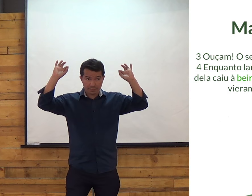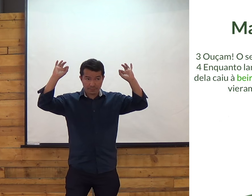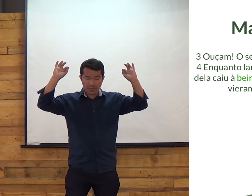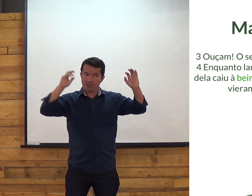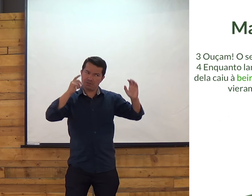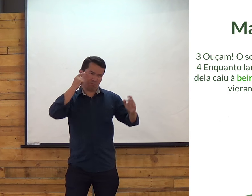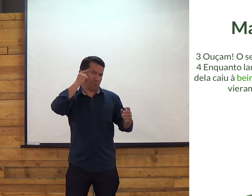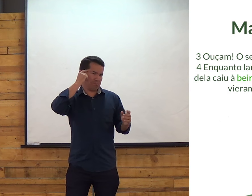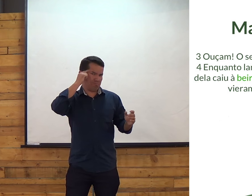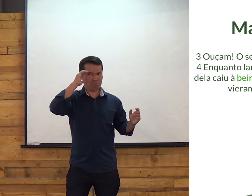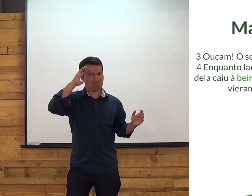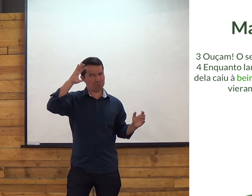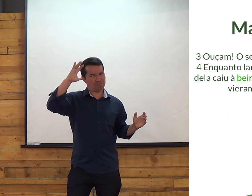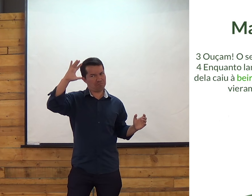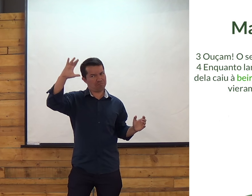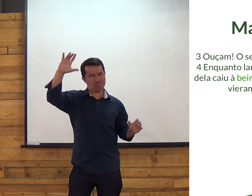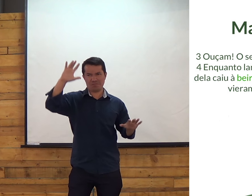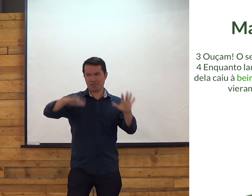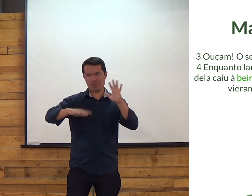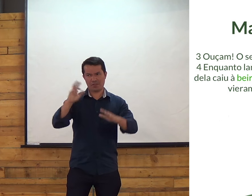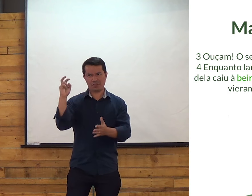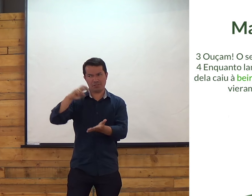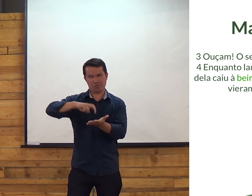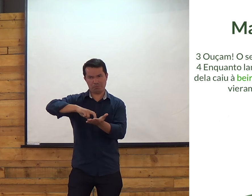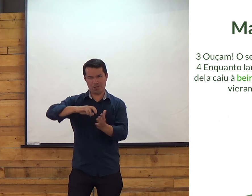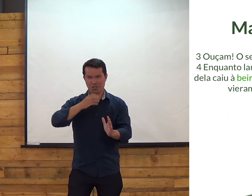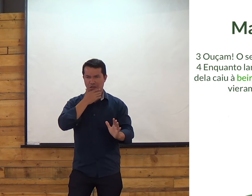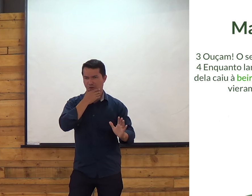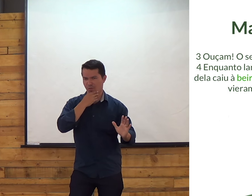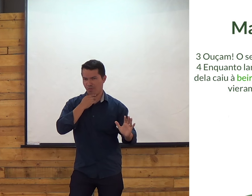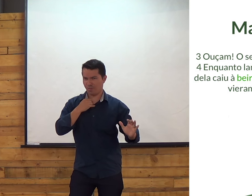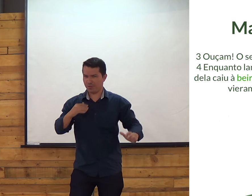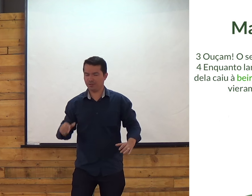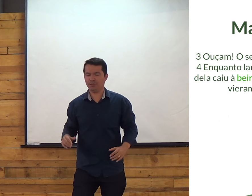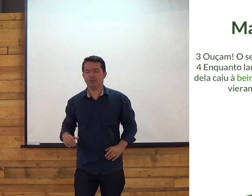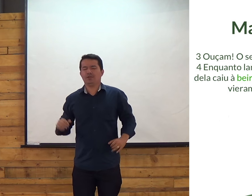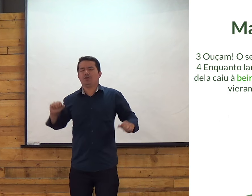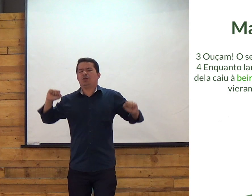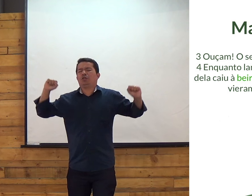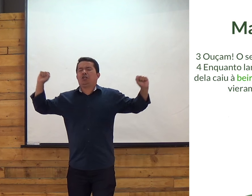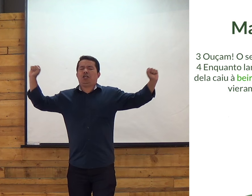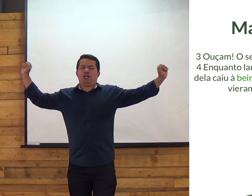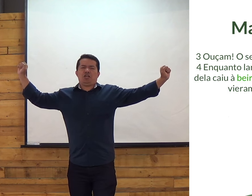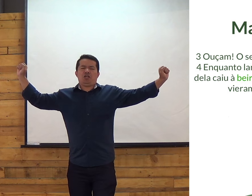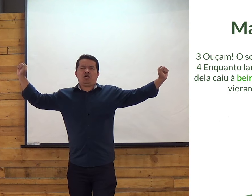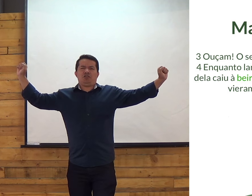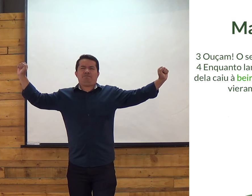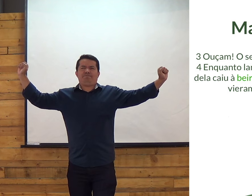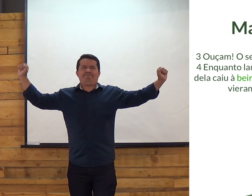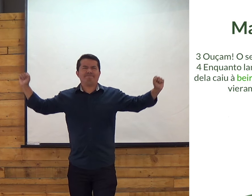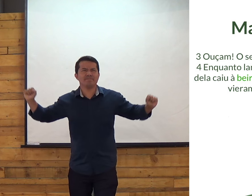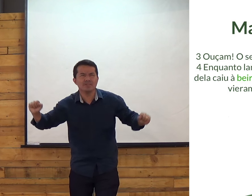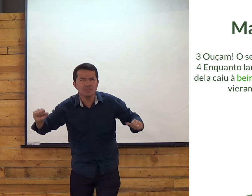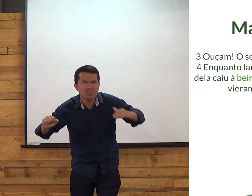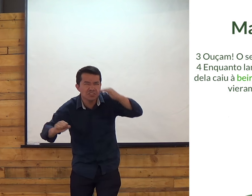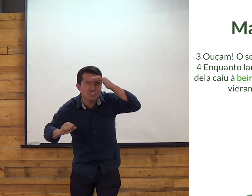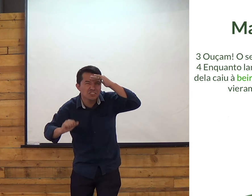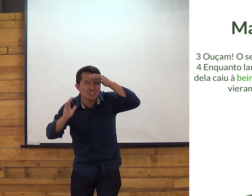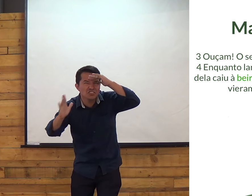Está ali aquele homem. É o que eu estou imaginando. Não sei. Eu acho que pela manhã este